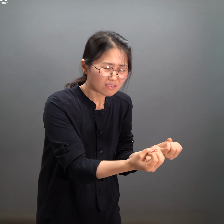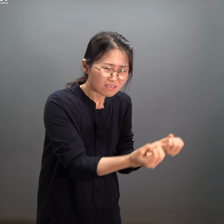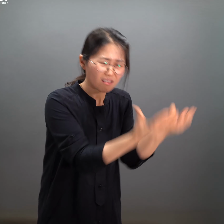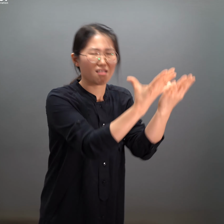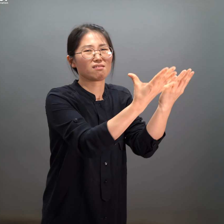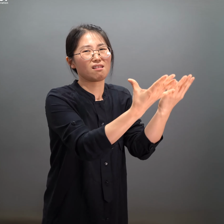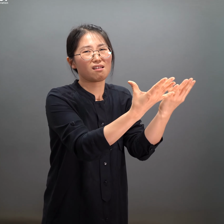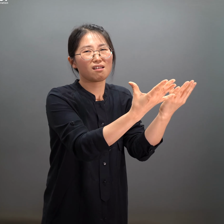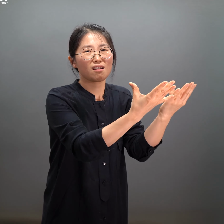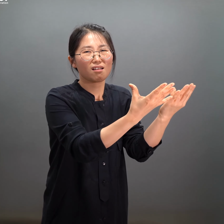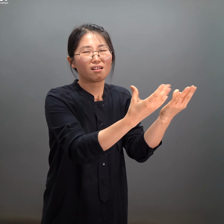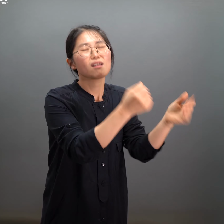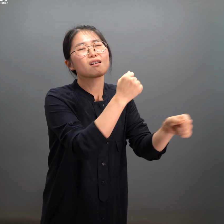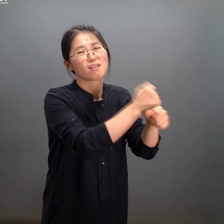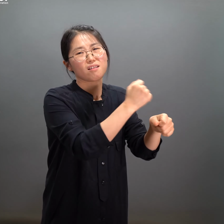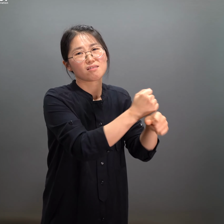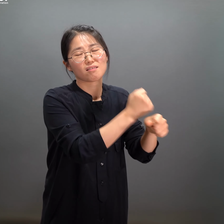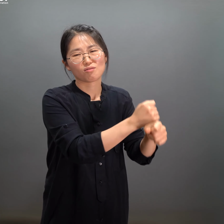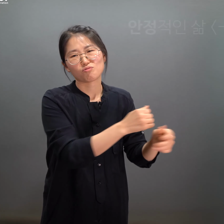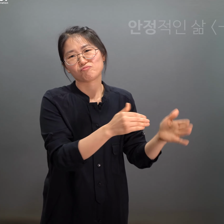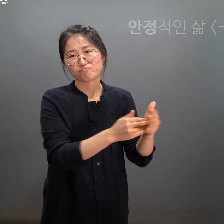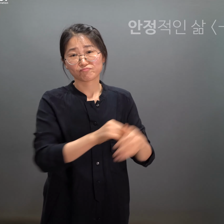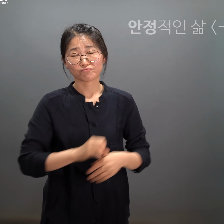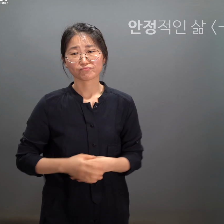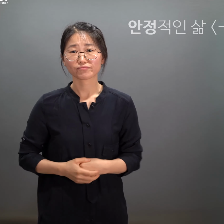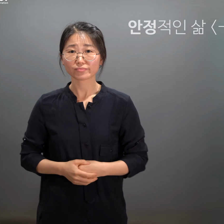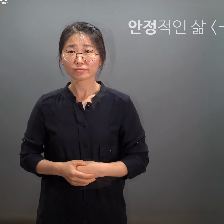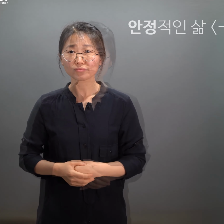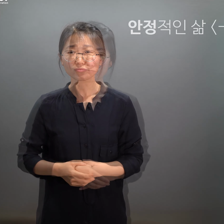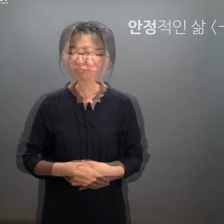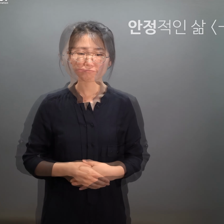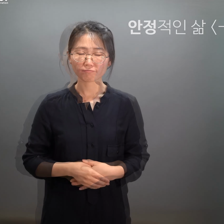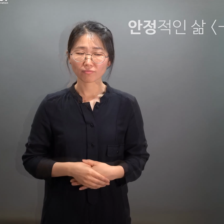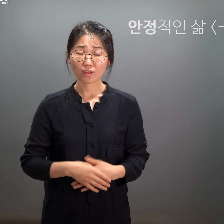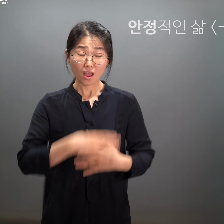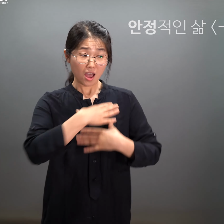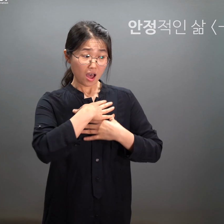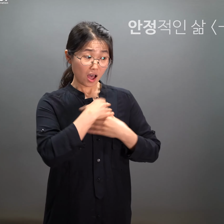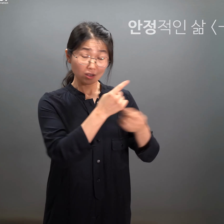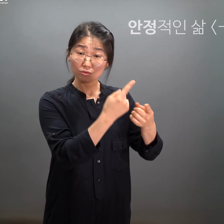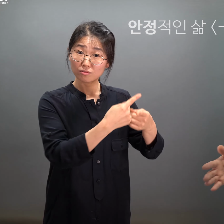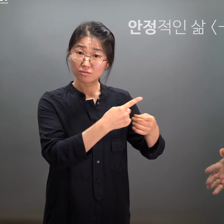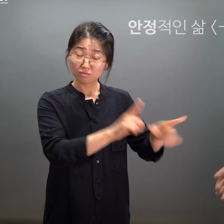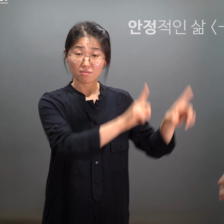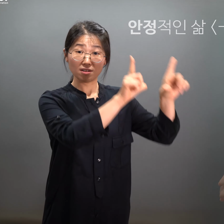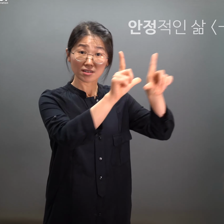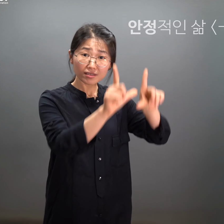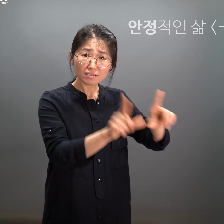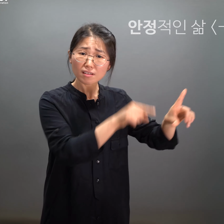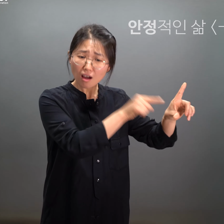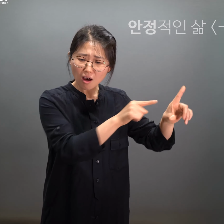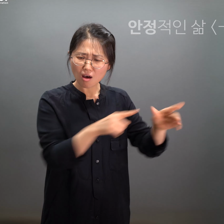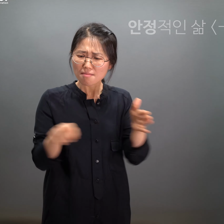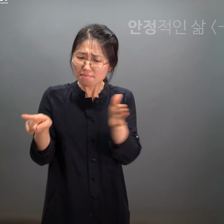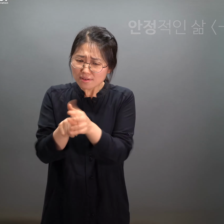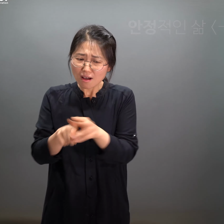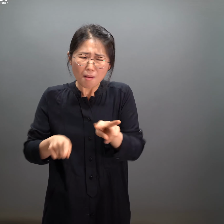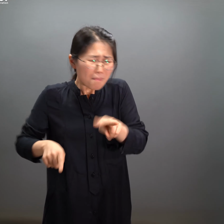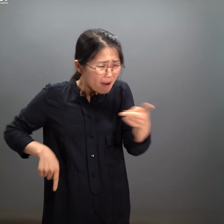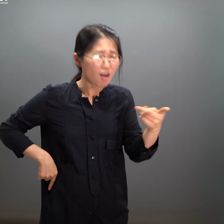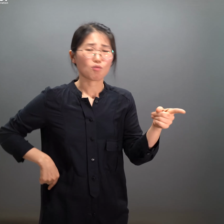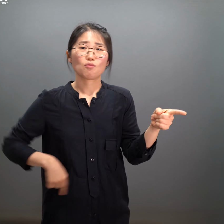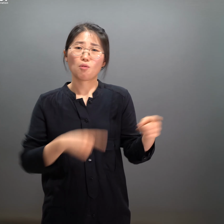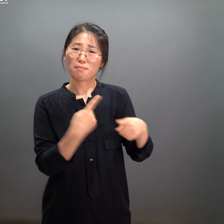신들을 예배하는 자리에 나간 거예요. 안정적인 삶과 신앙을 바꾼 것이죠. 이렇게 생각한